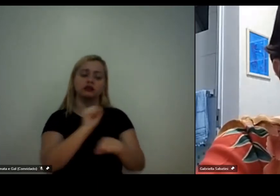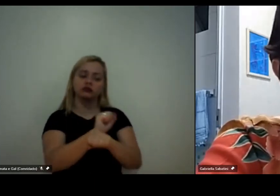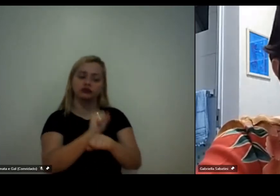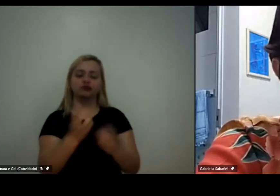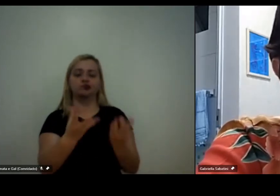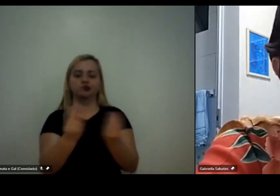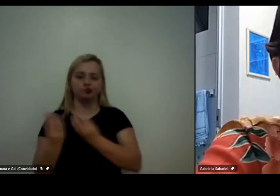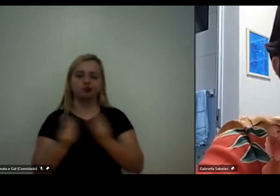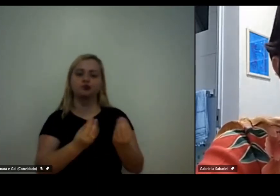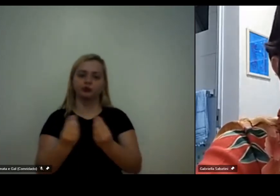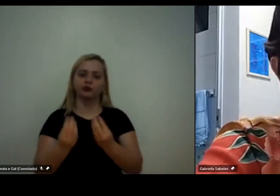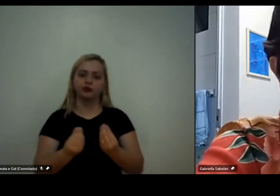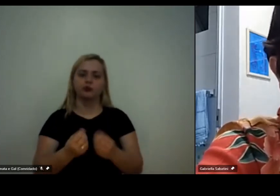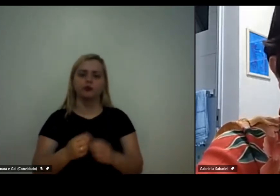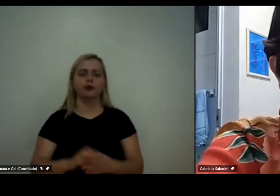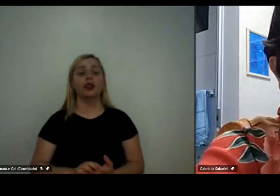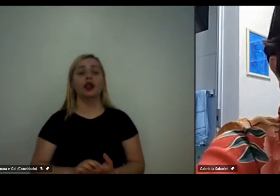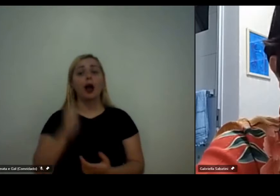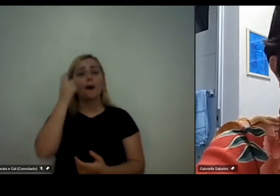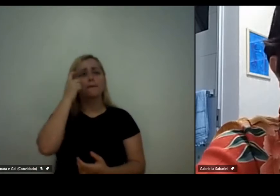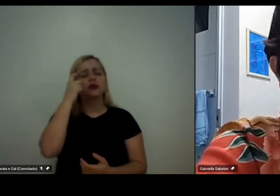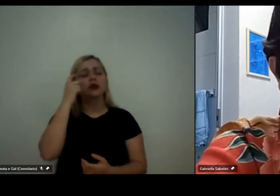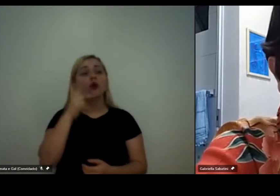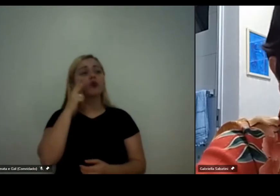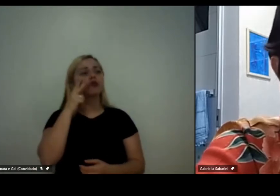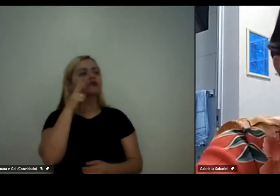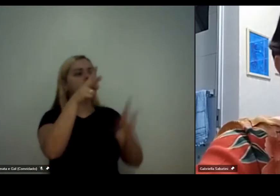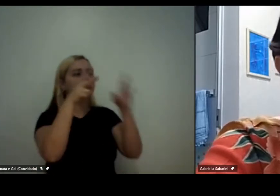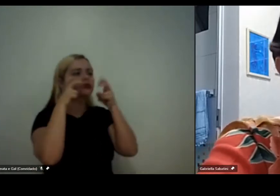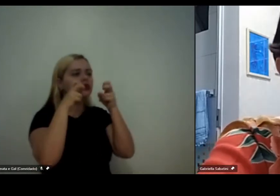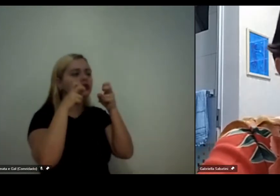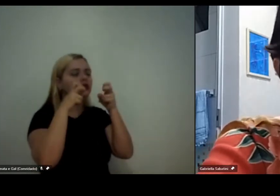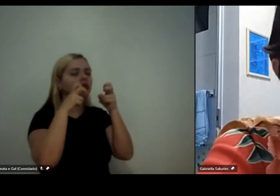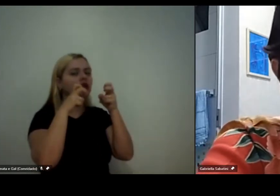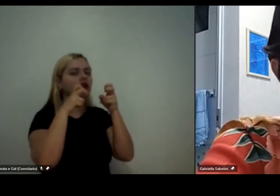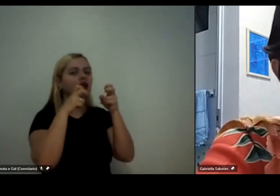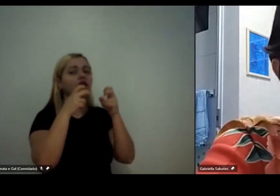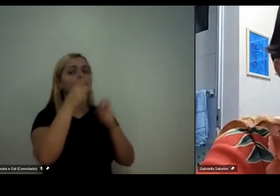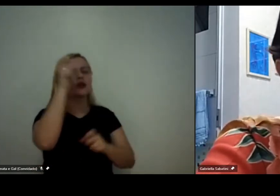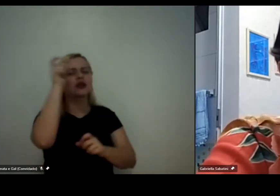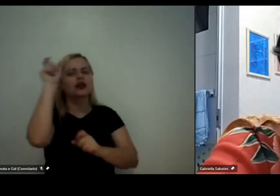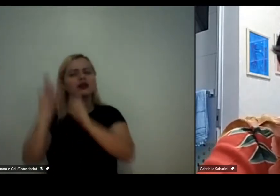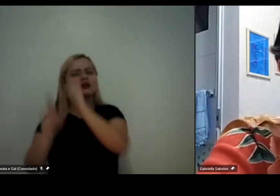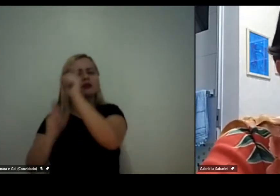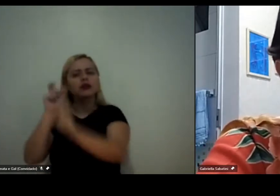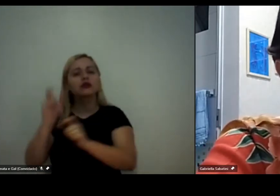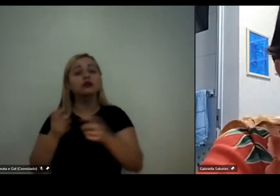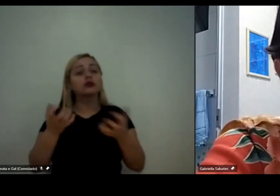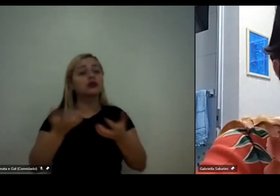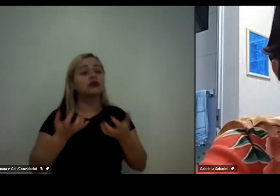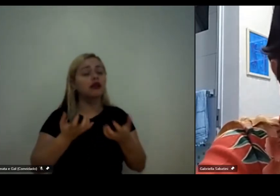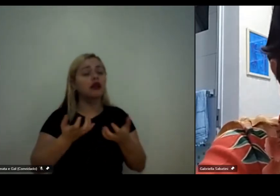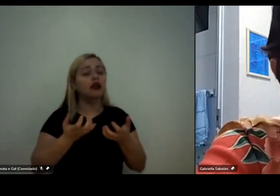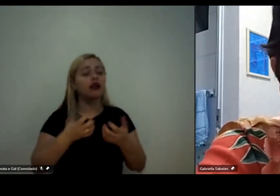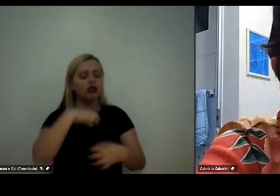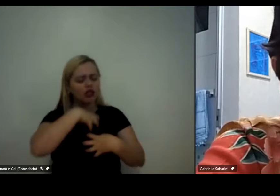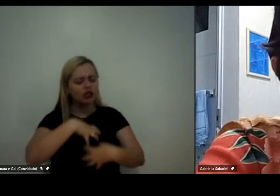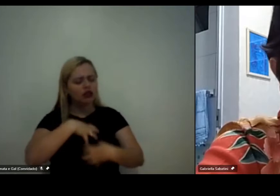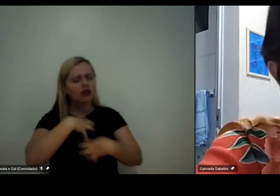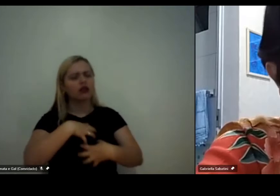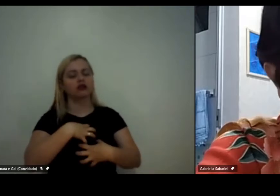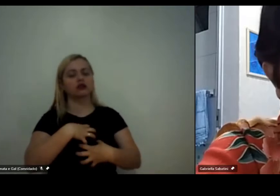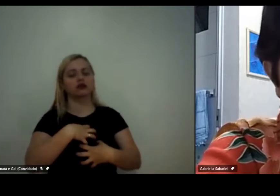E logo me debrucei a observar intenções alheias. E, novamente, a